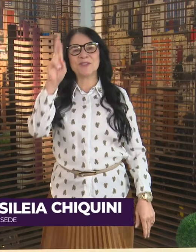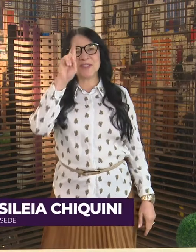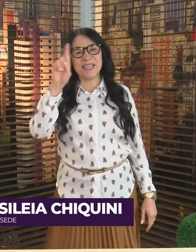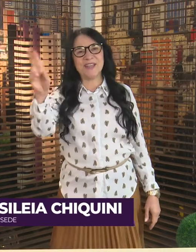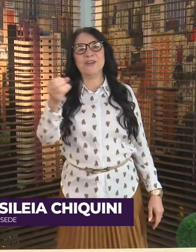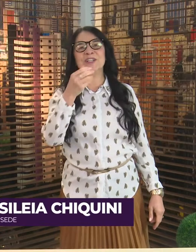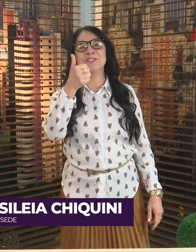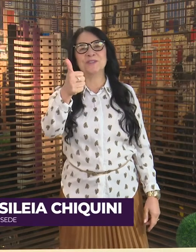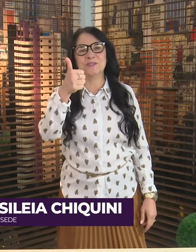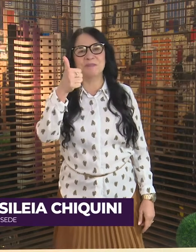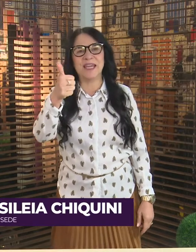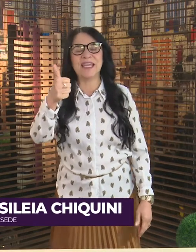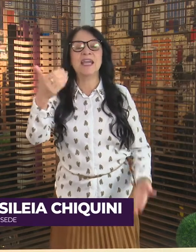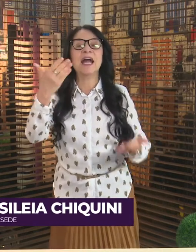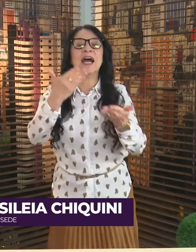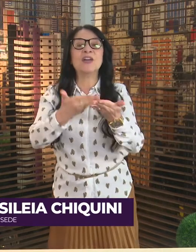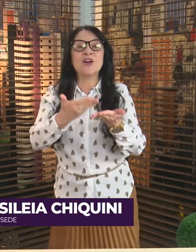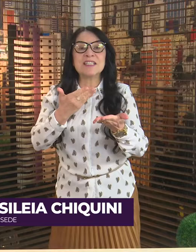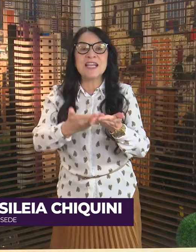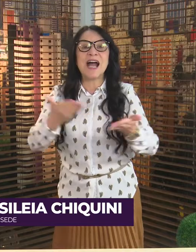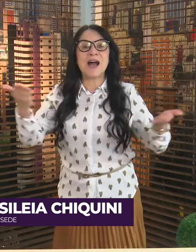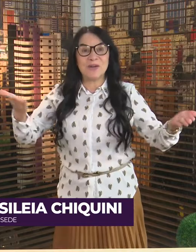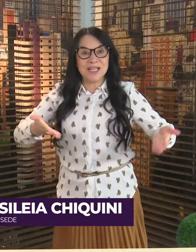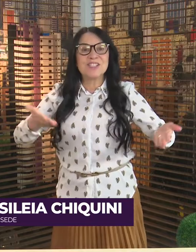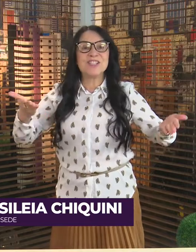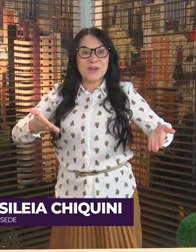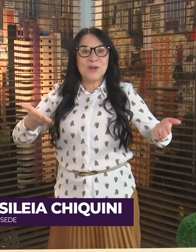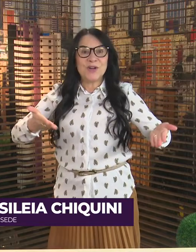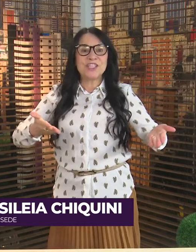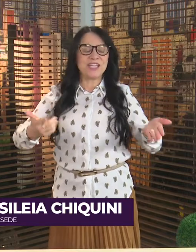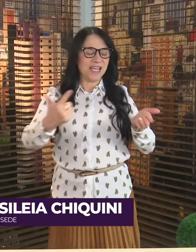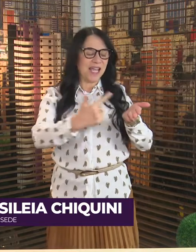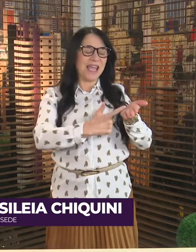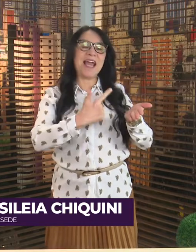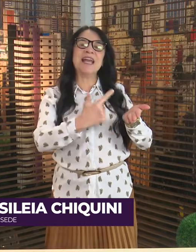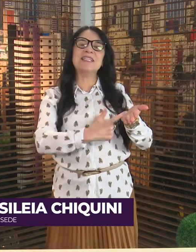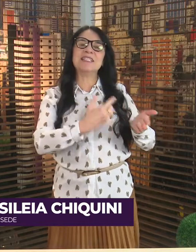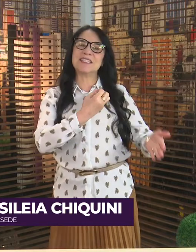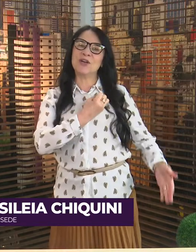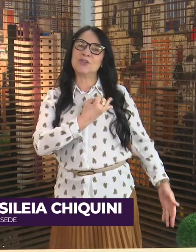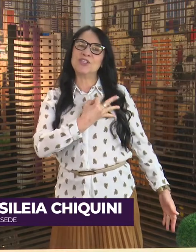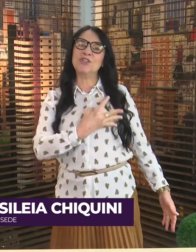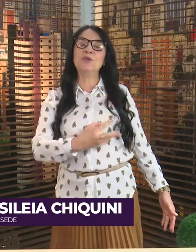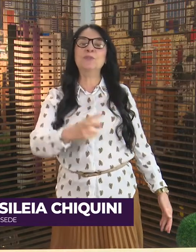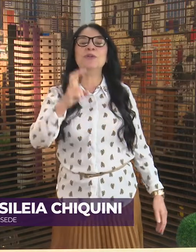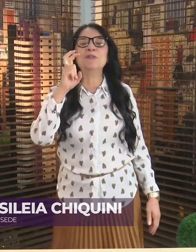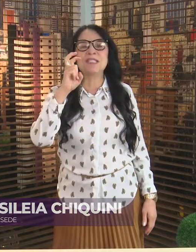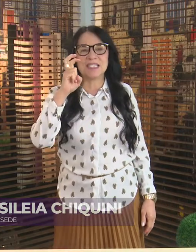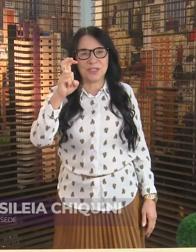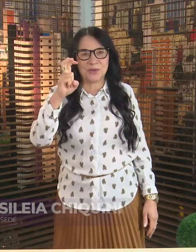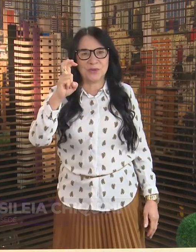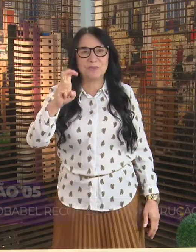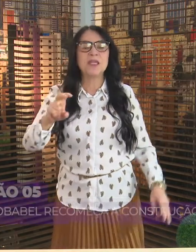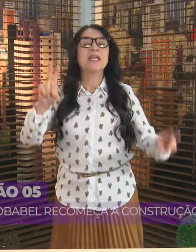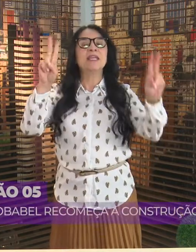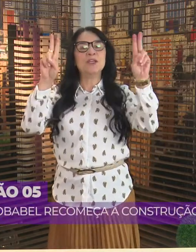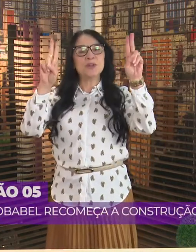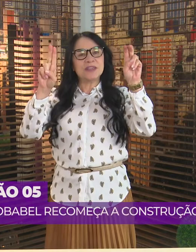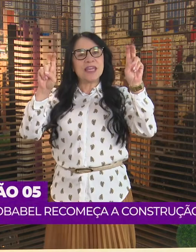Paz do Senhor, tudo bem? A nossa aula de hoje é a lição de número 5 e o